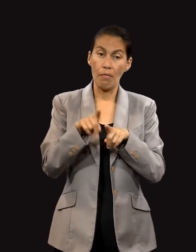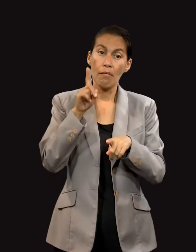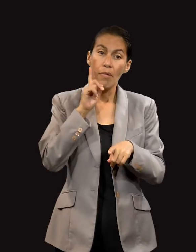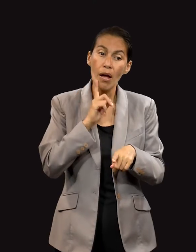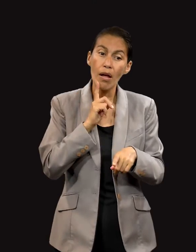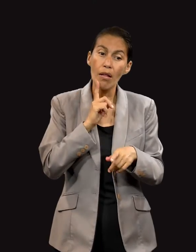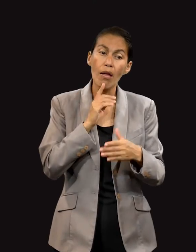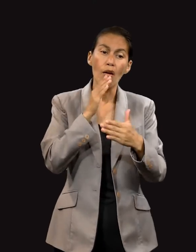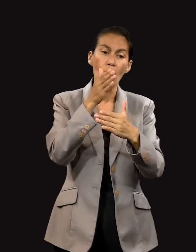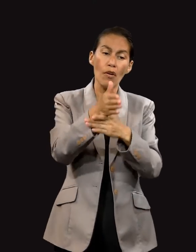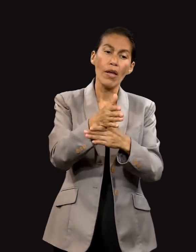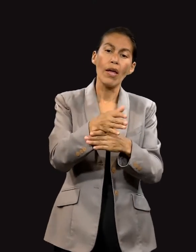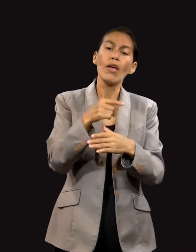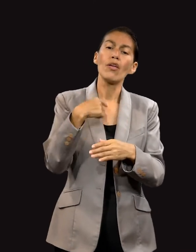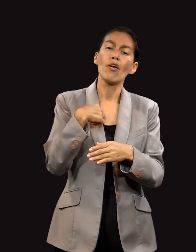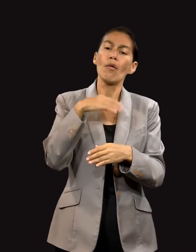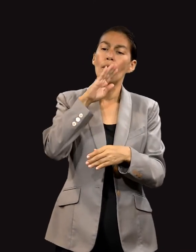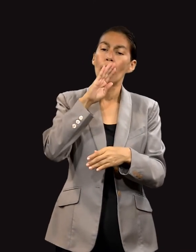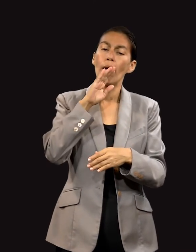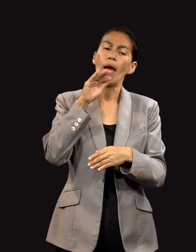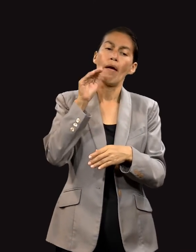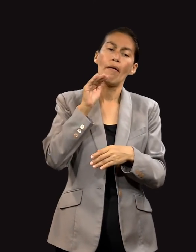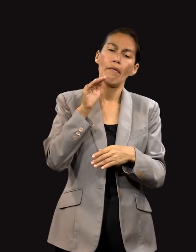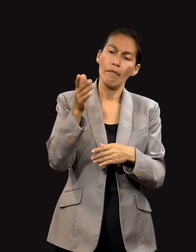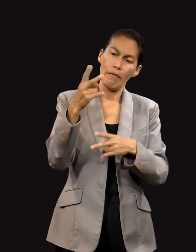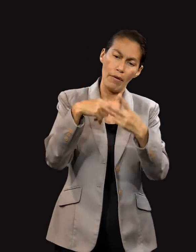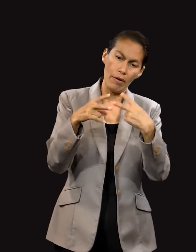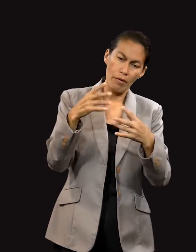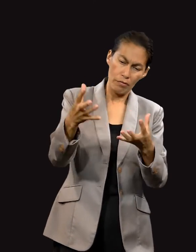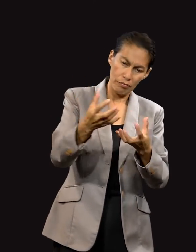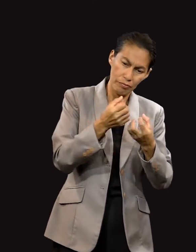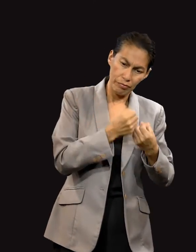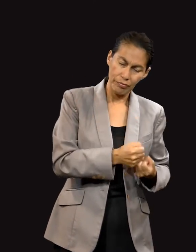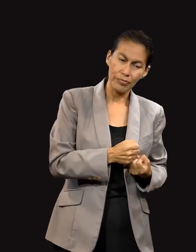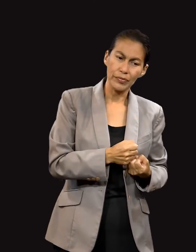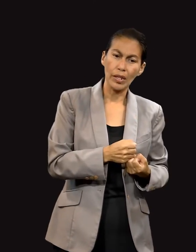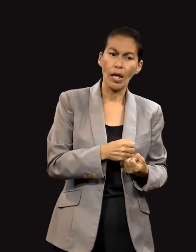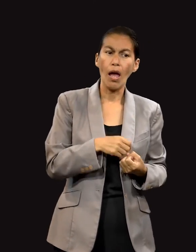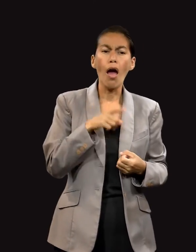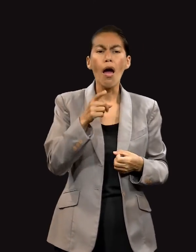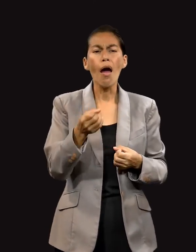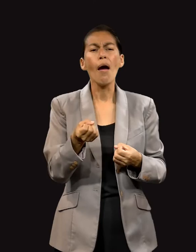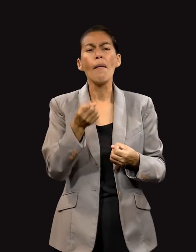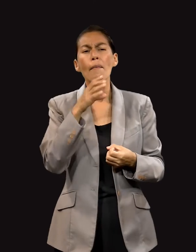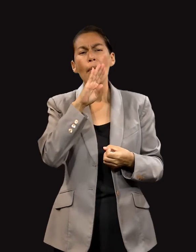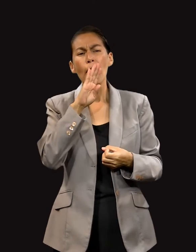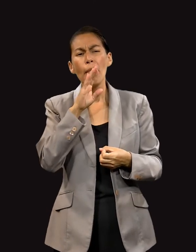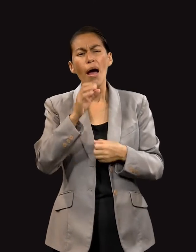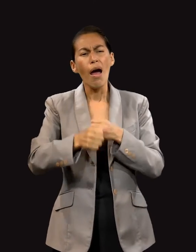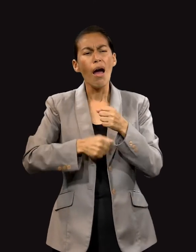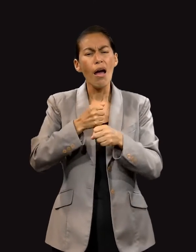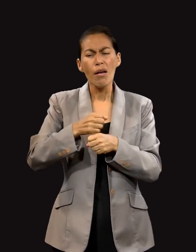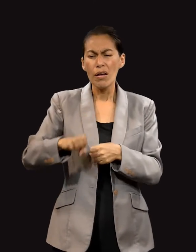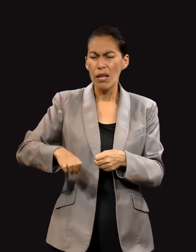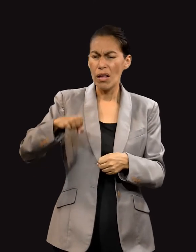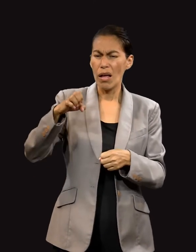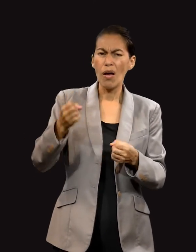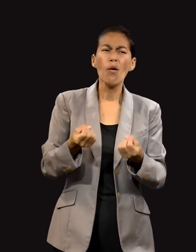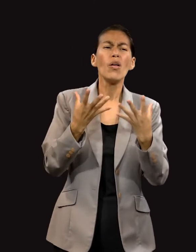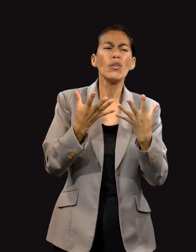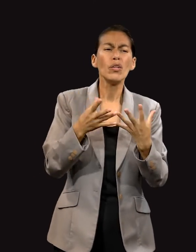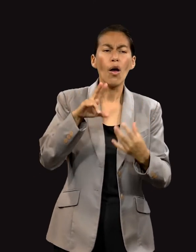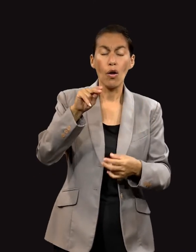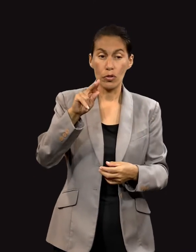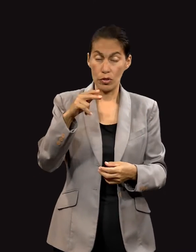Tenía 88 años. ¿Y a una edad avanzada? Ya. ¿Y usted quería hacerse cargo de su mamá? Pues,